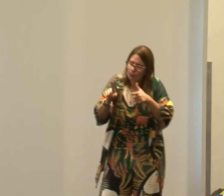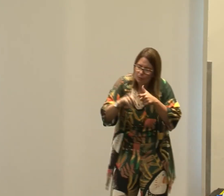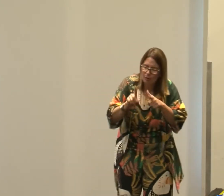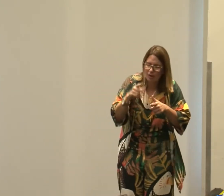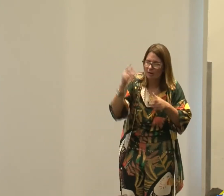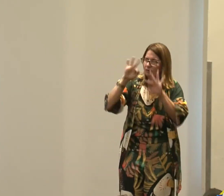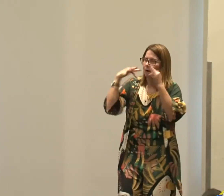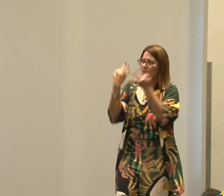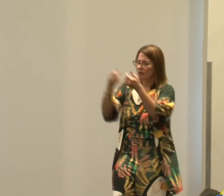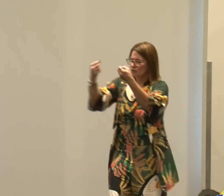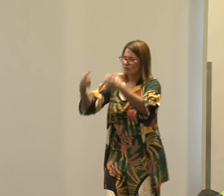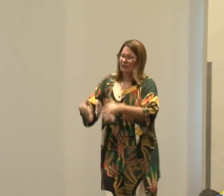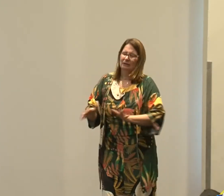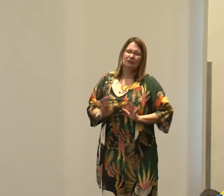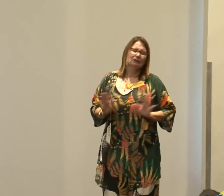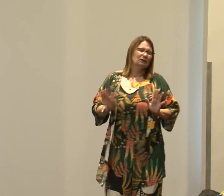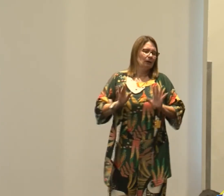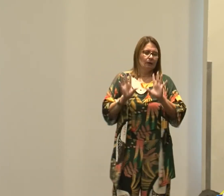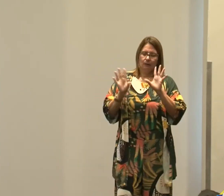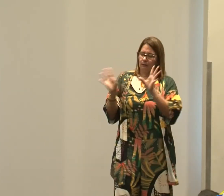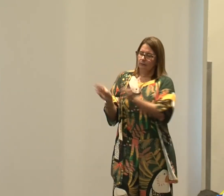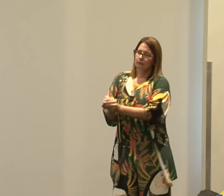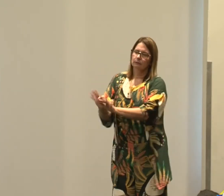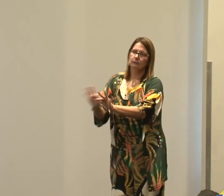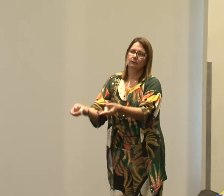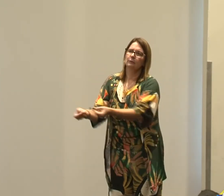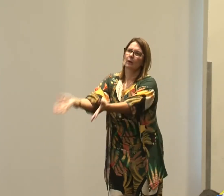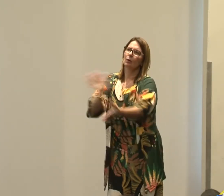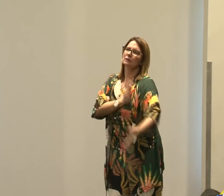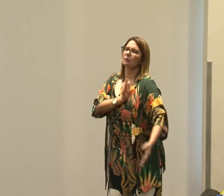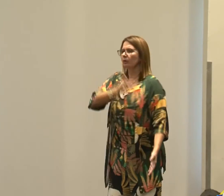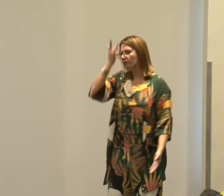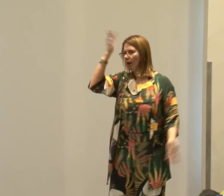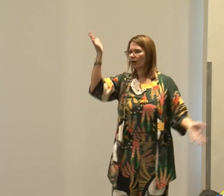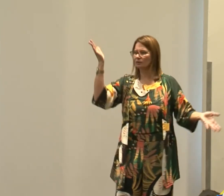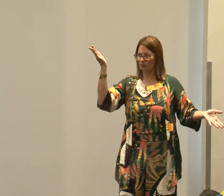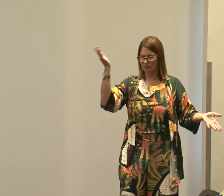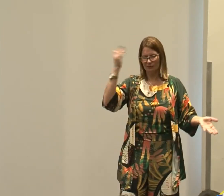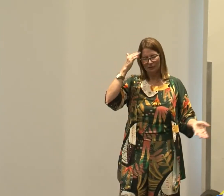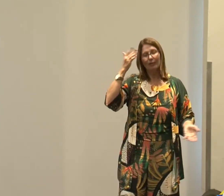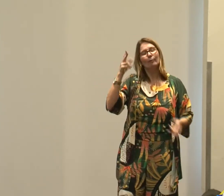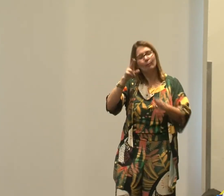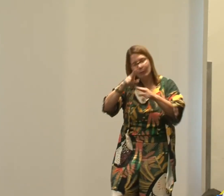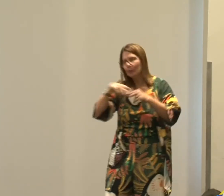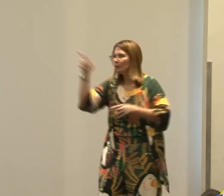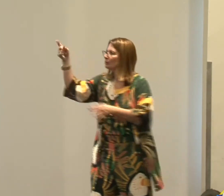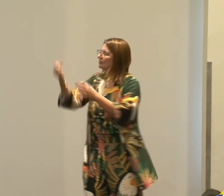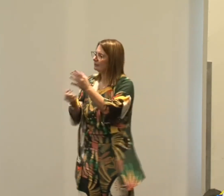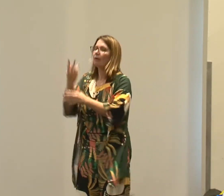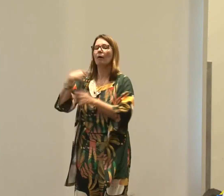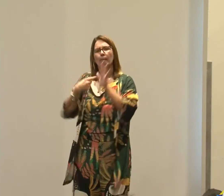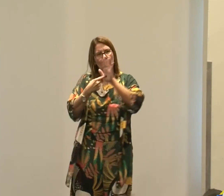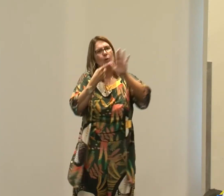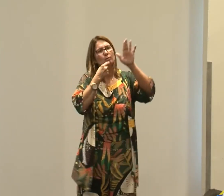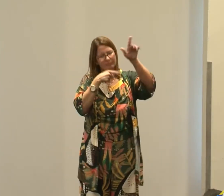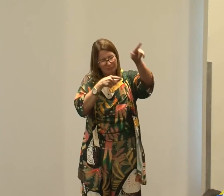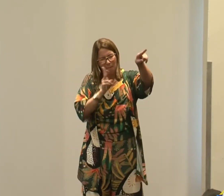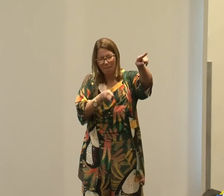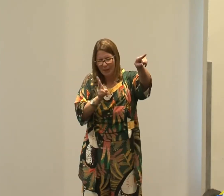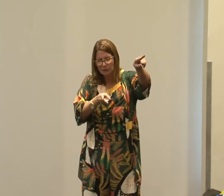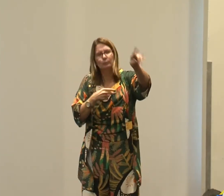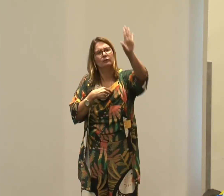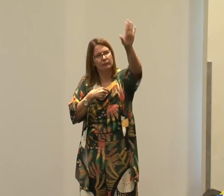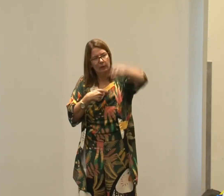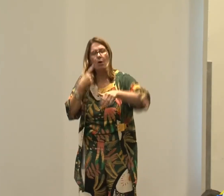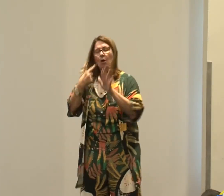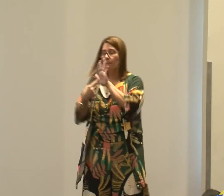foi câncer, ele não pôde saber, a família não conseguia explicar, fez uma explicação simples para ser mais fácil. Então é importante